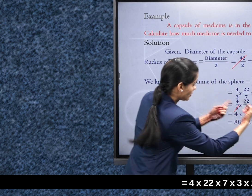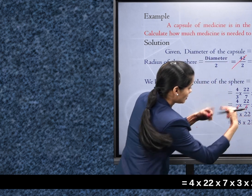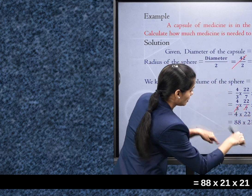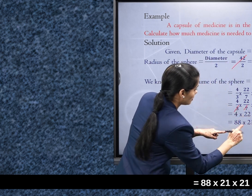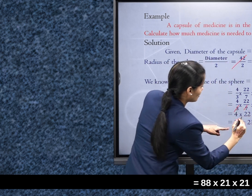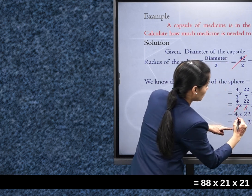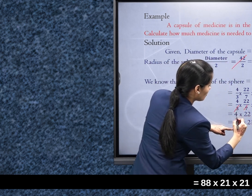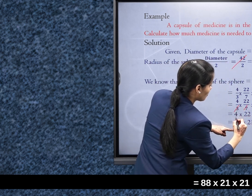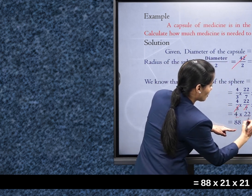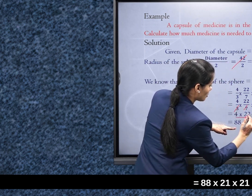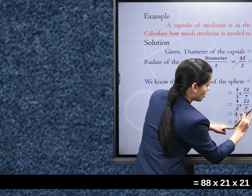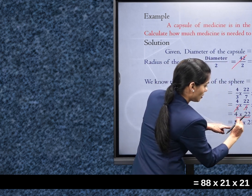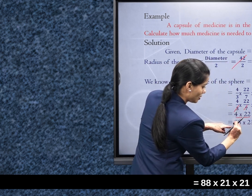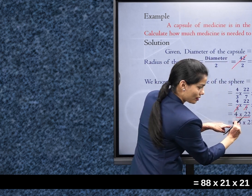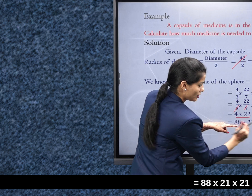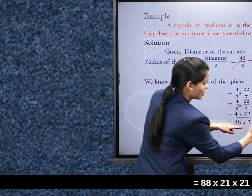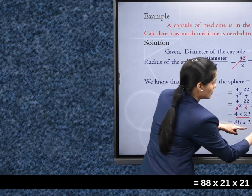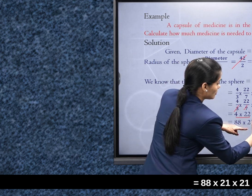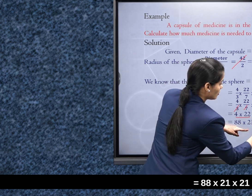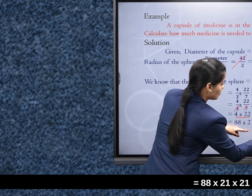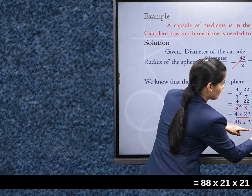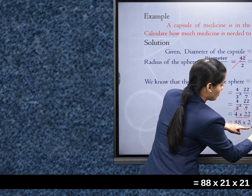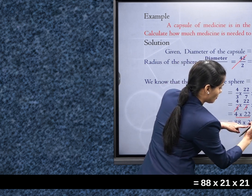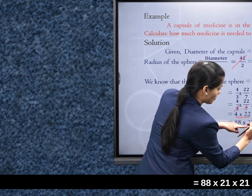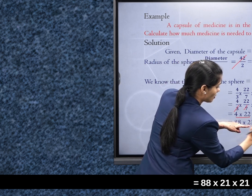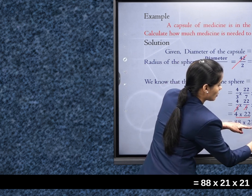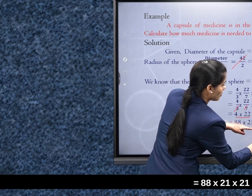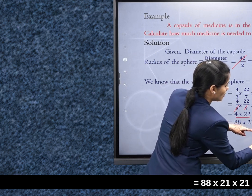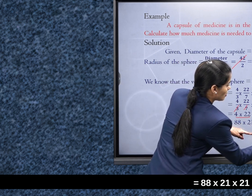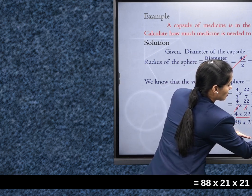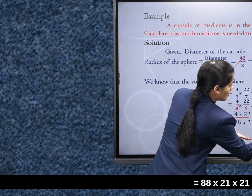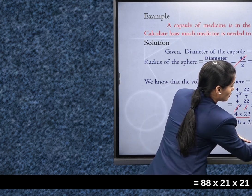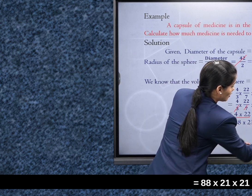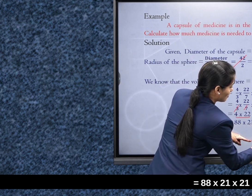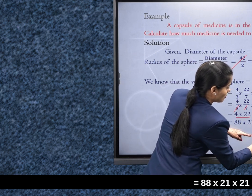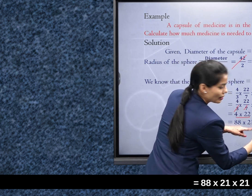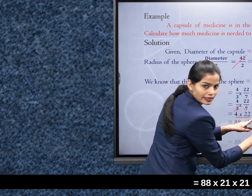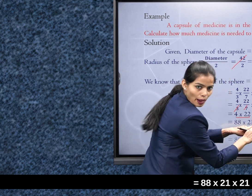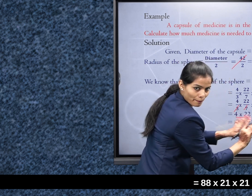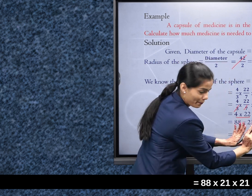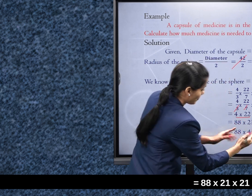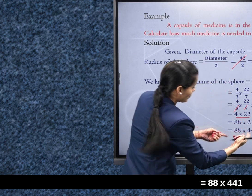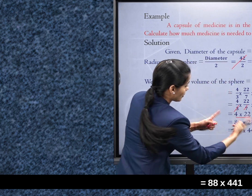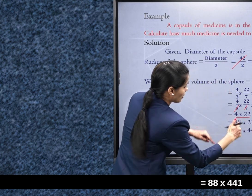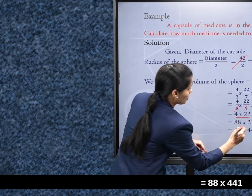So finally 88 into 21 into 21. is equal